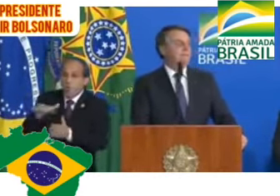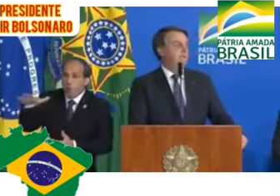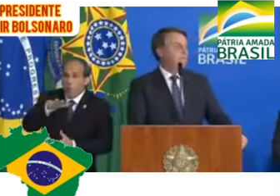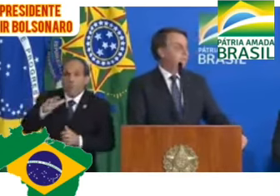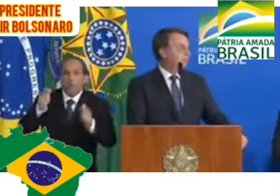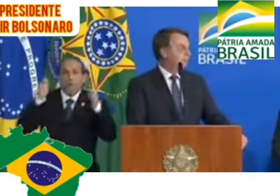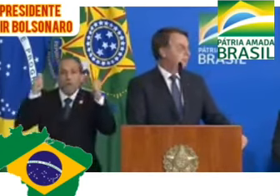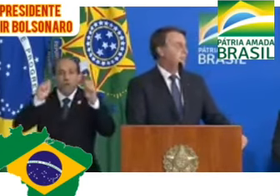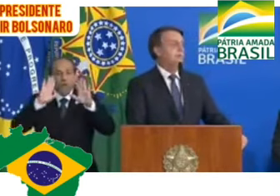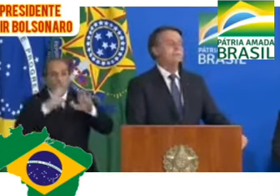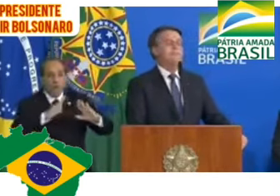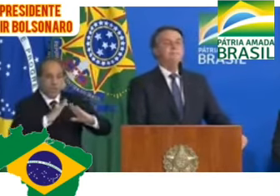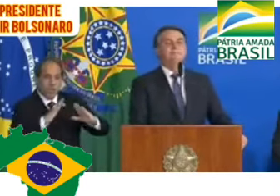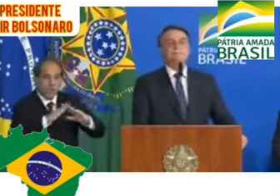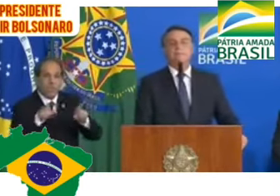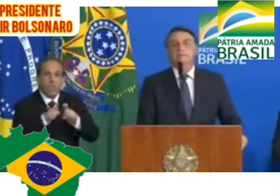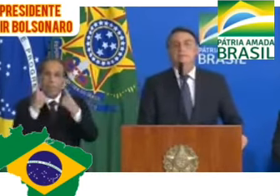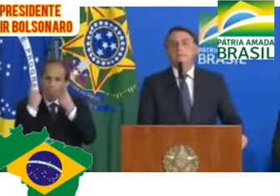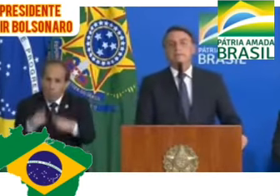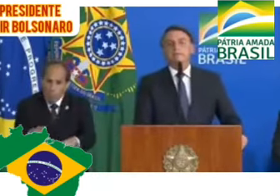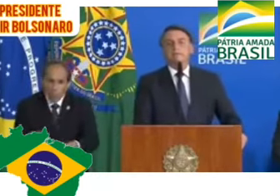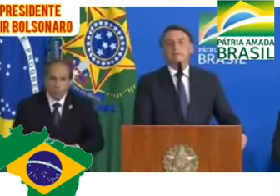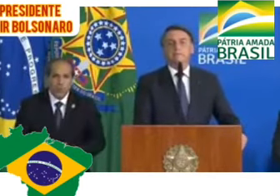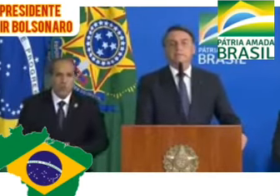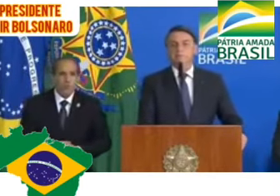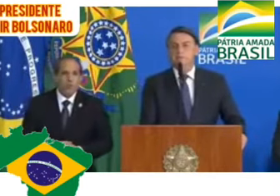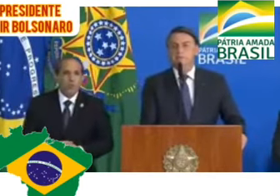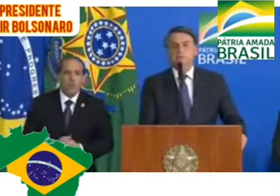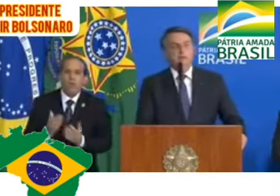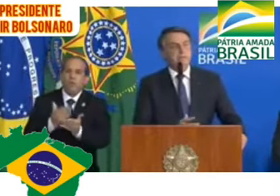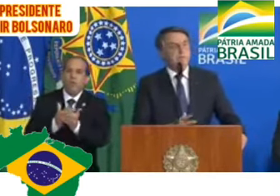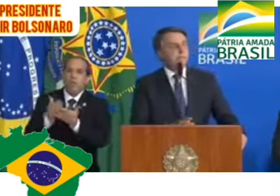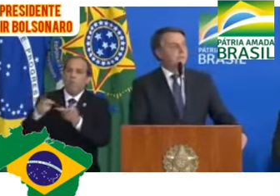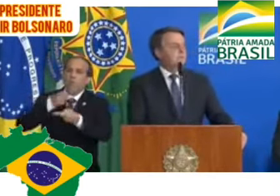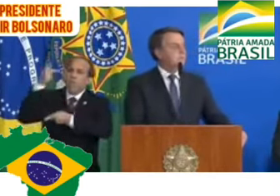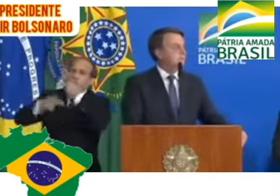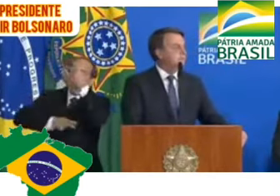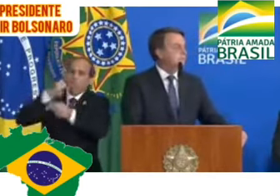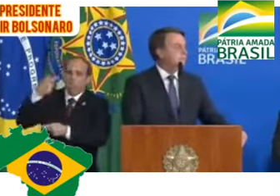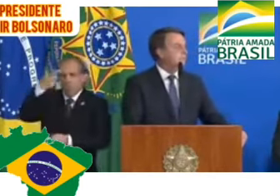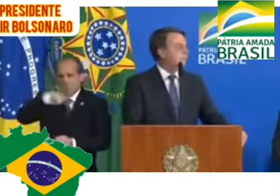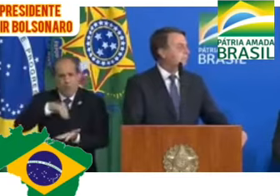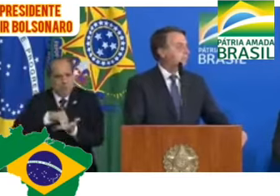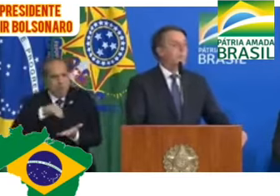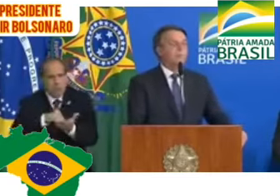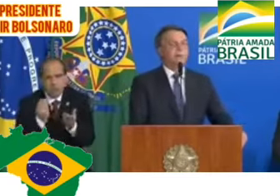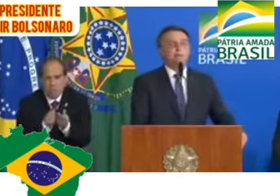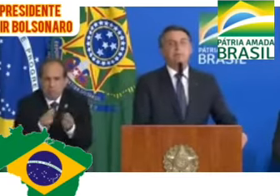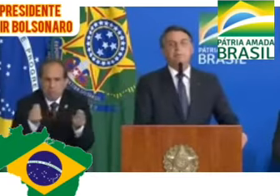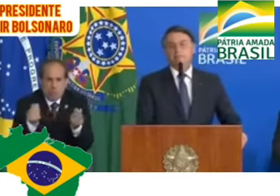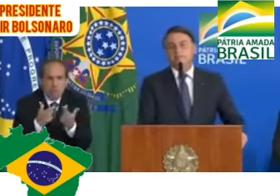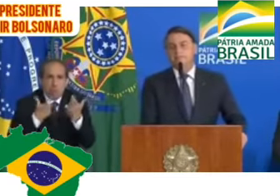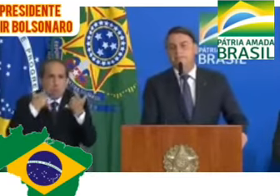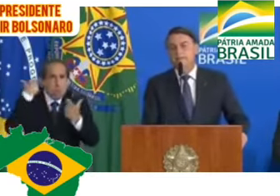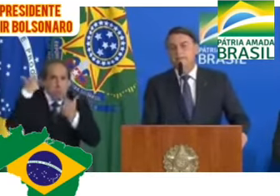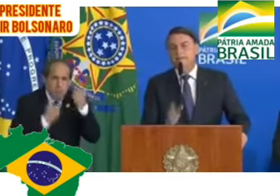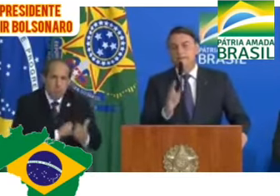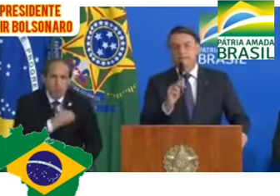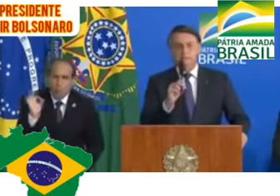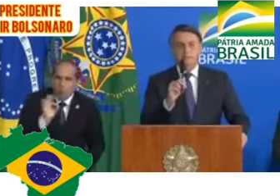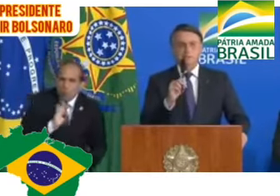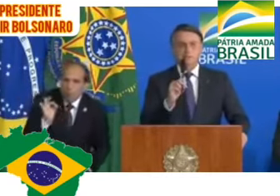Casa e a turma do Contra começou a dizer que eu era insensível e não estava preocupado com a